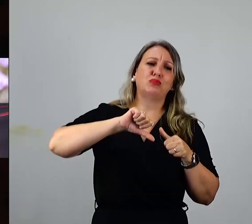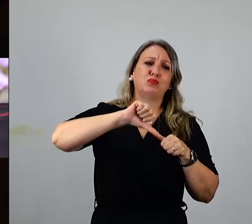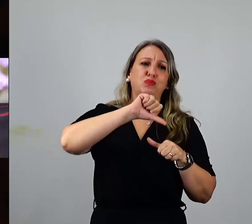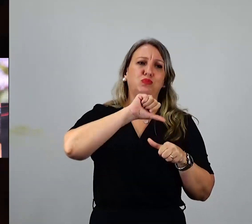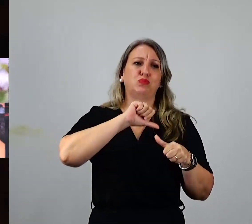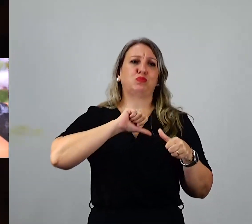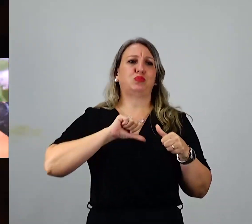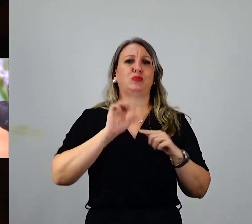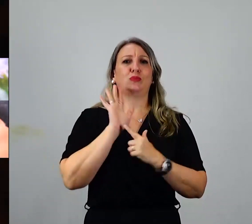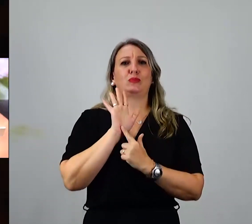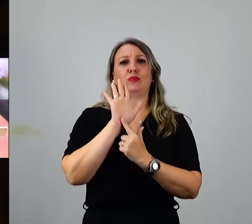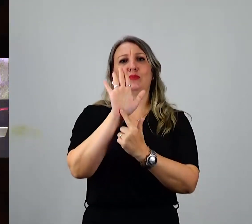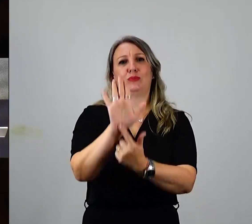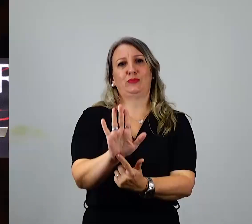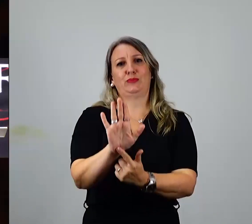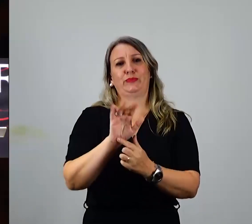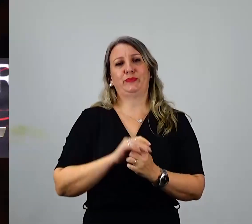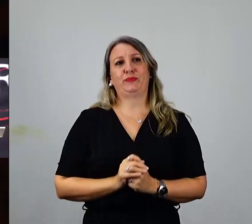Próximo slide.